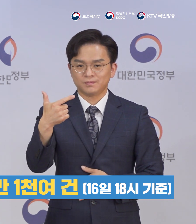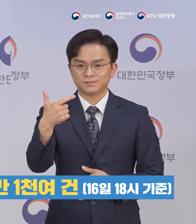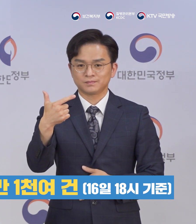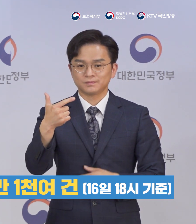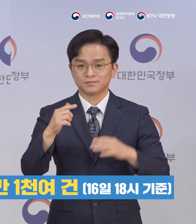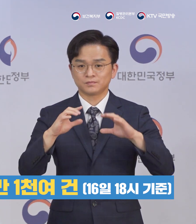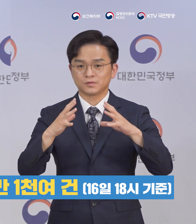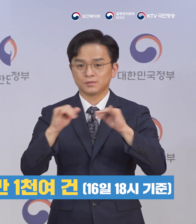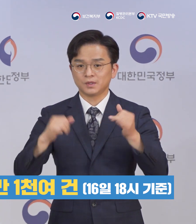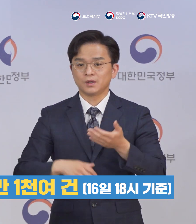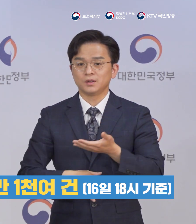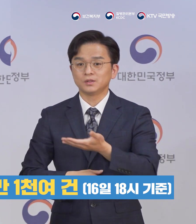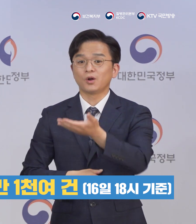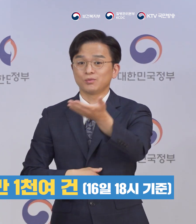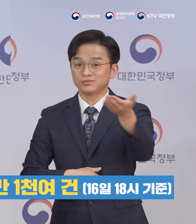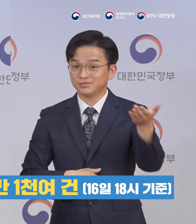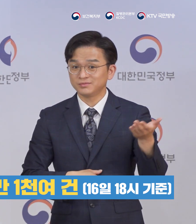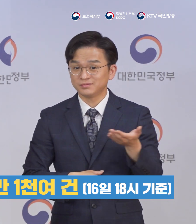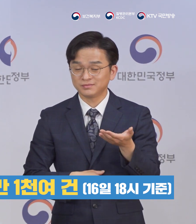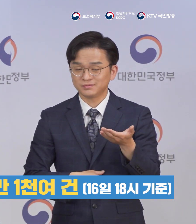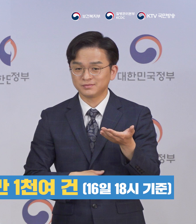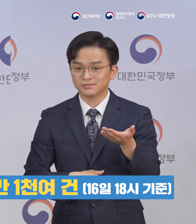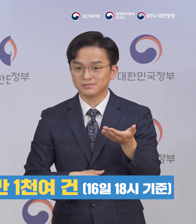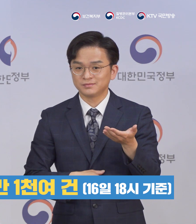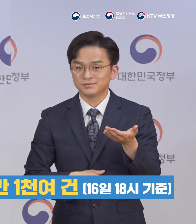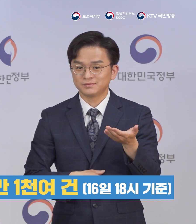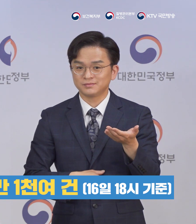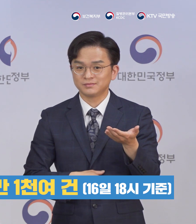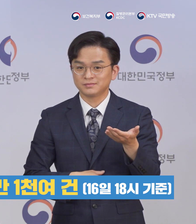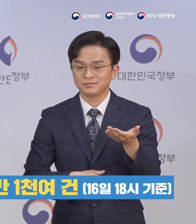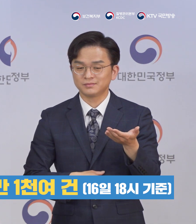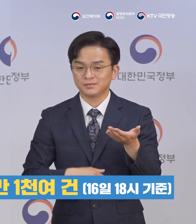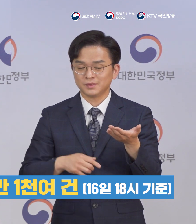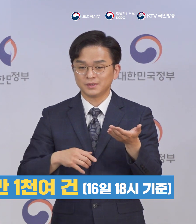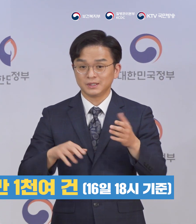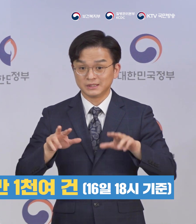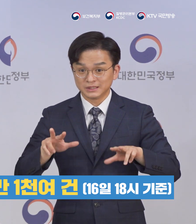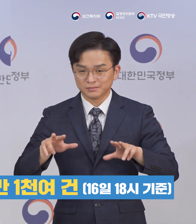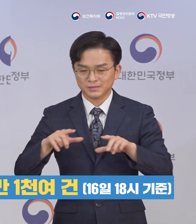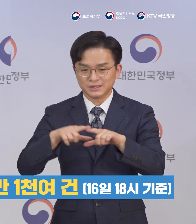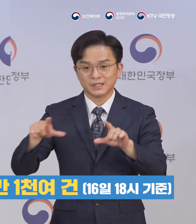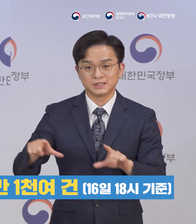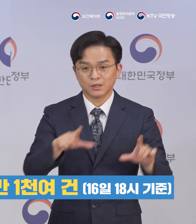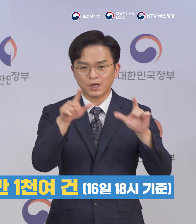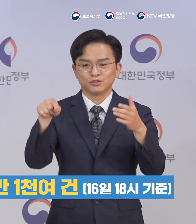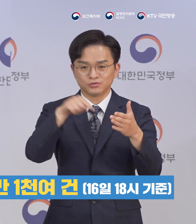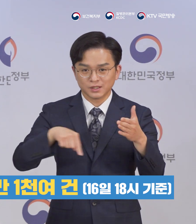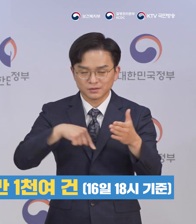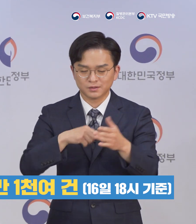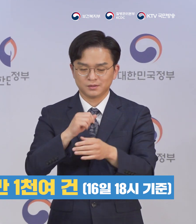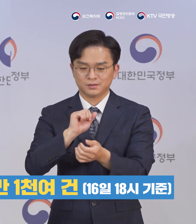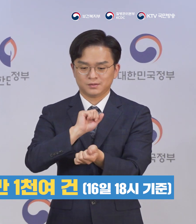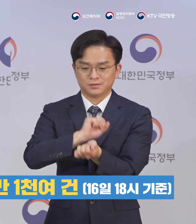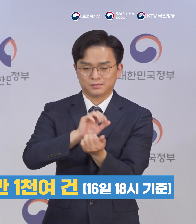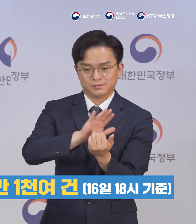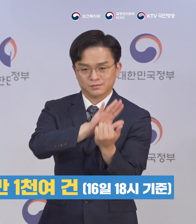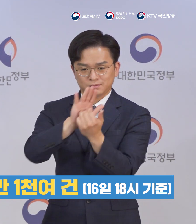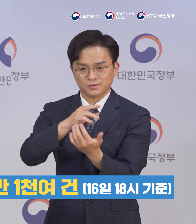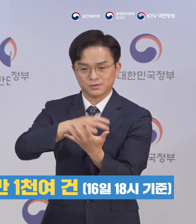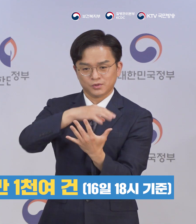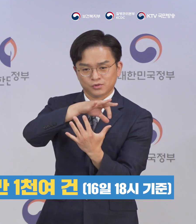받은 건수는 6만 1천여 건에 달하고 있습니다. 국민 여러분께서도 각자의